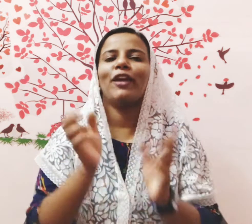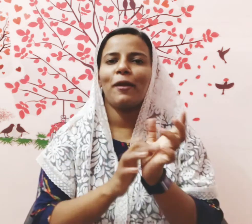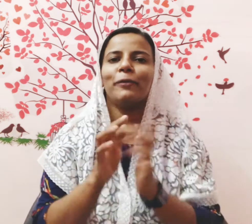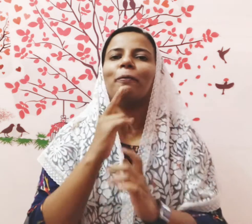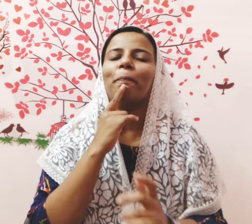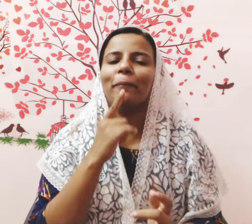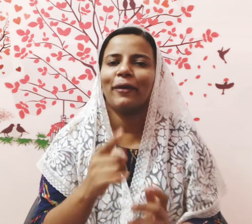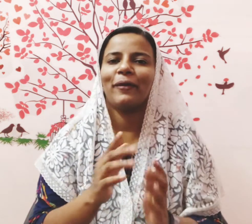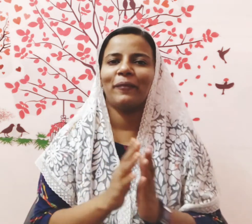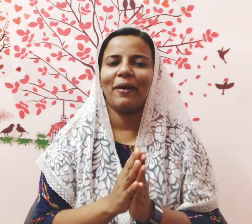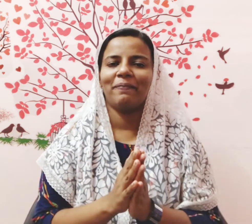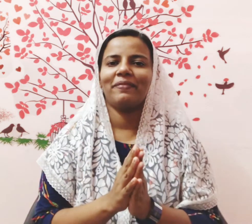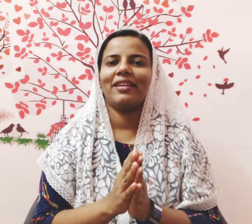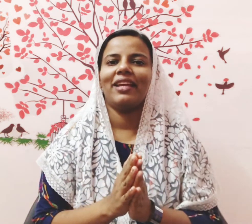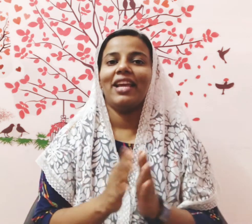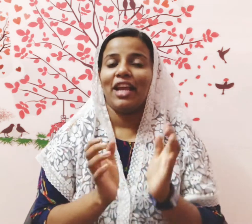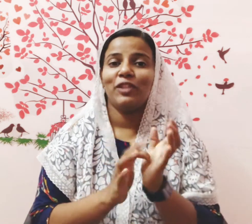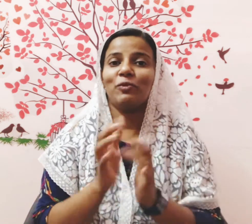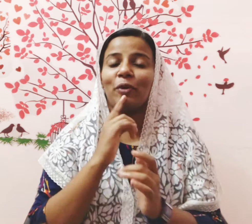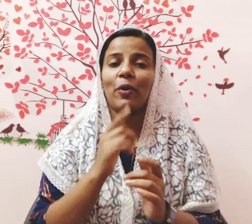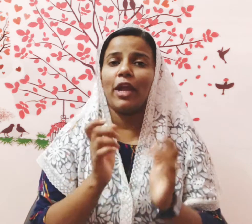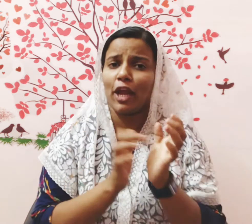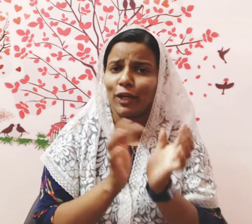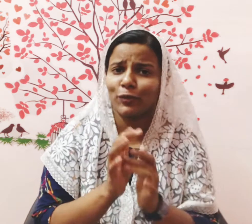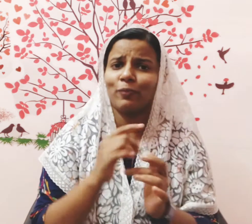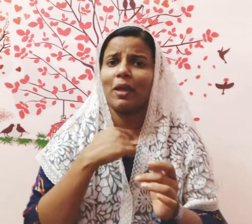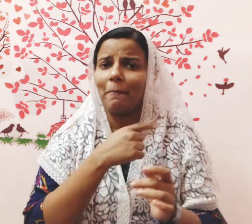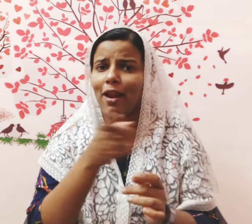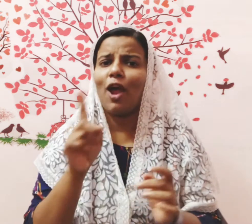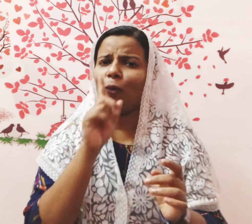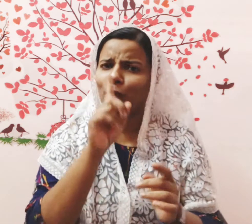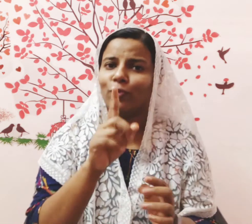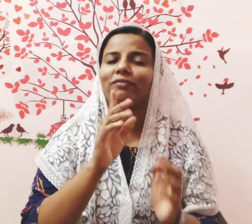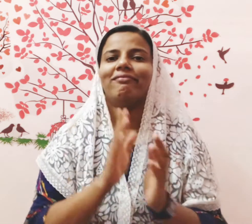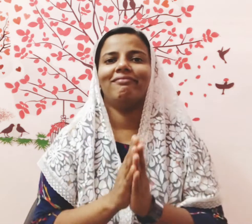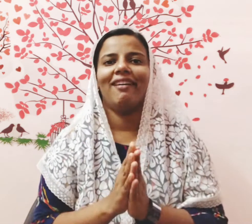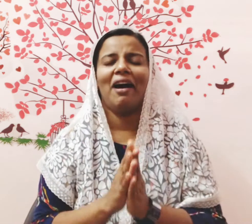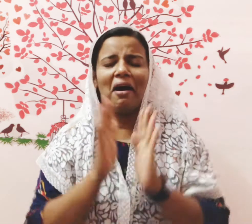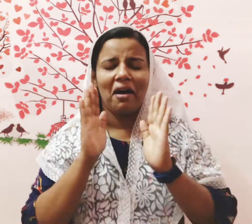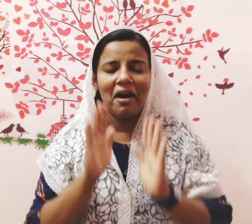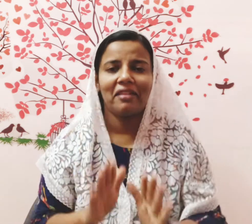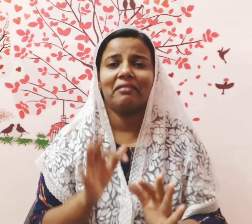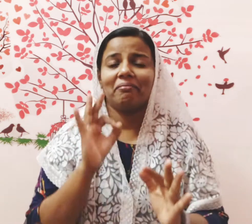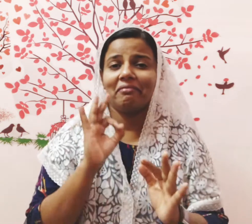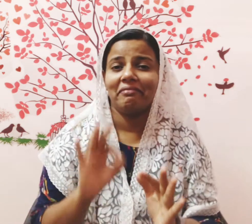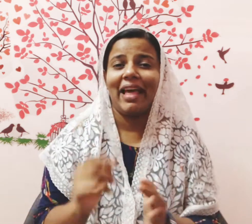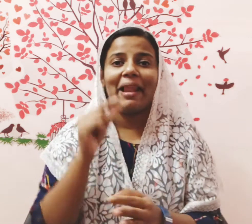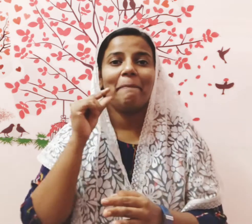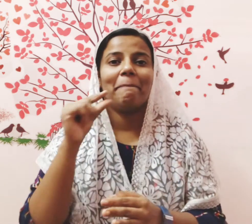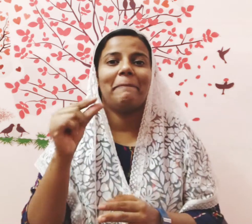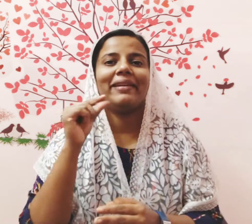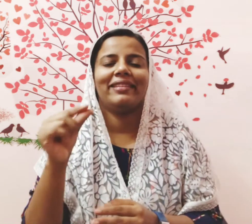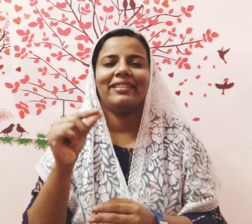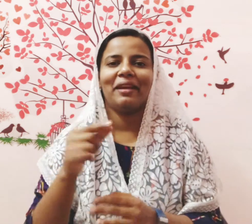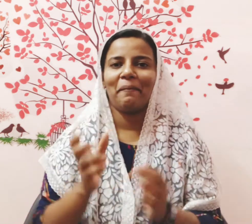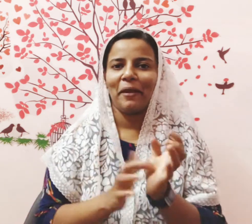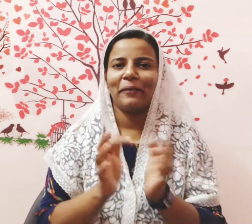നമ്മളങ്ങോട്ട് സമ്മതിക്കത്തില്ല. പക്ഷേ യേശു പറയുക, ഞാൻ മുന്തിരിവള്ളിയും നിങ്ങൾ കൊമ്പുകളുമാണ്. അത്ര മാത്രമുള്ള ബന്ധമാണ്